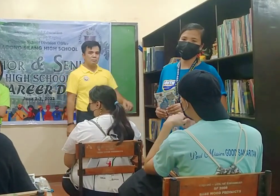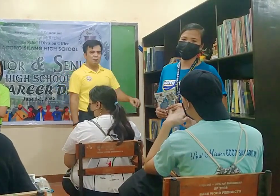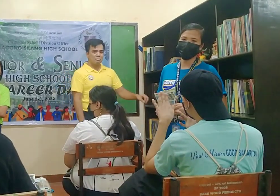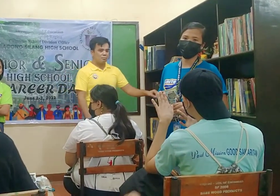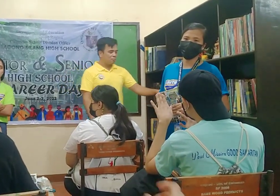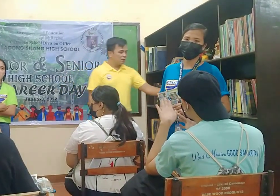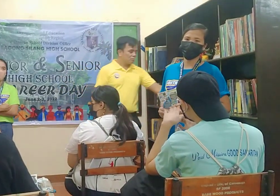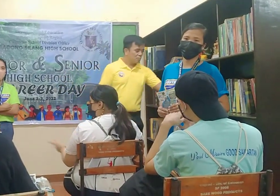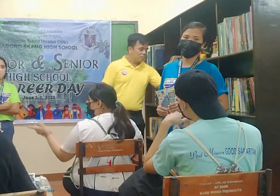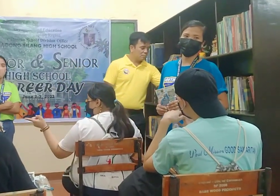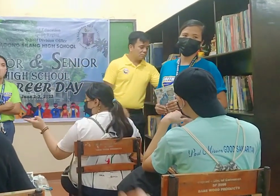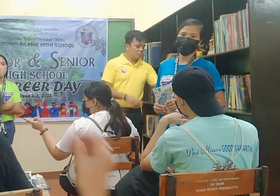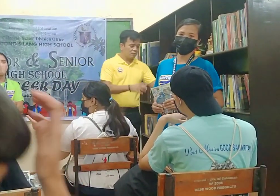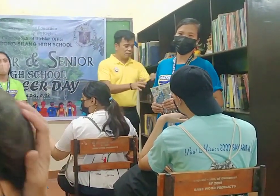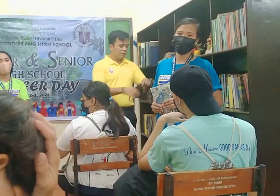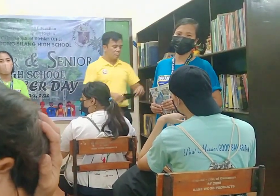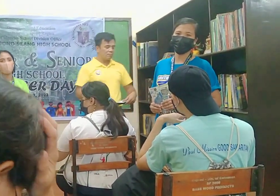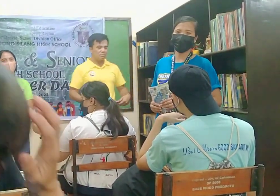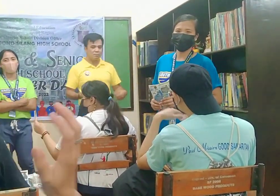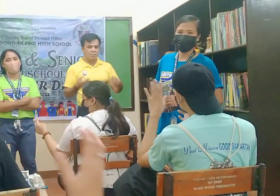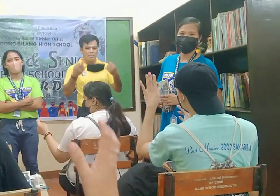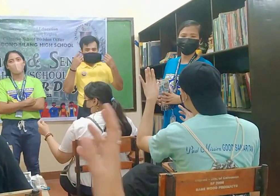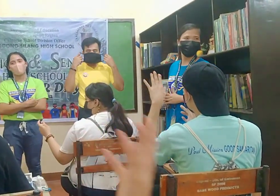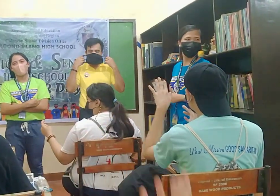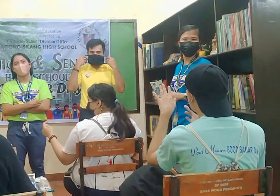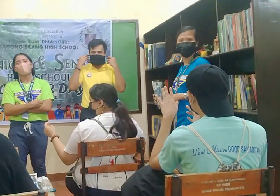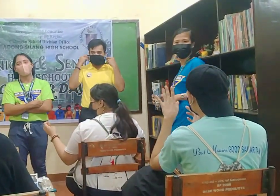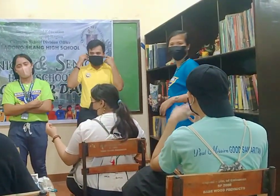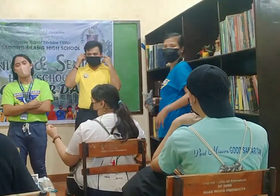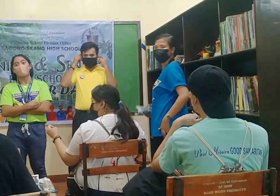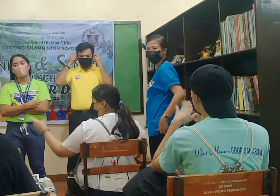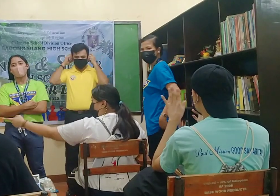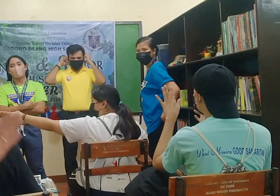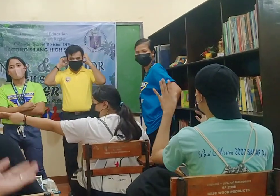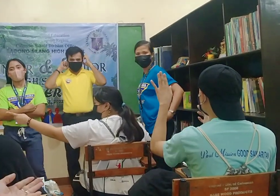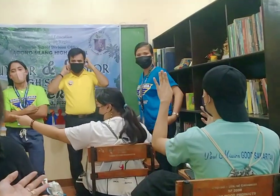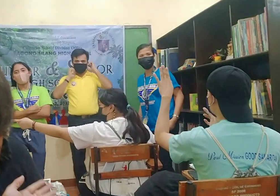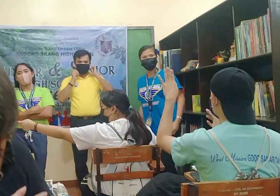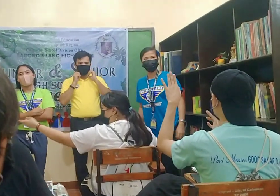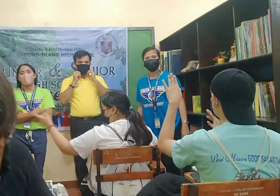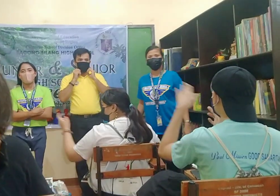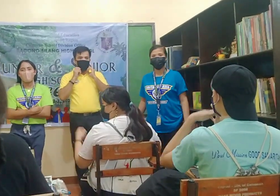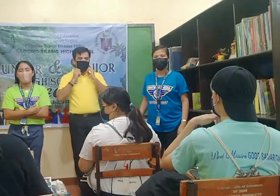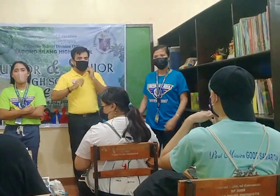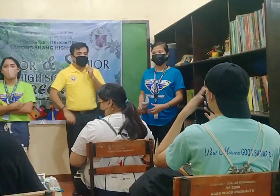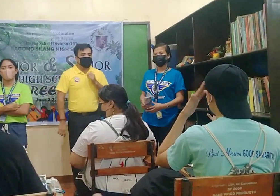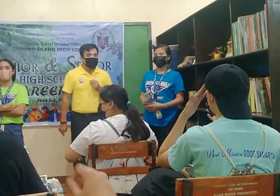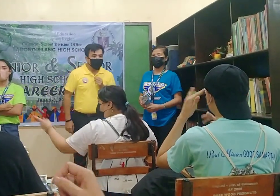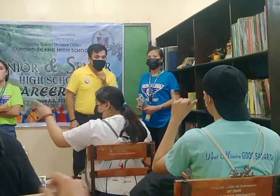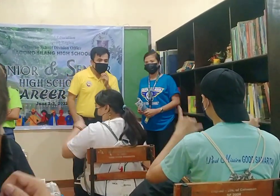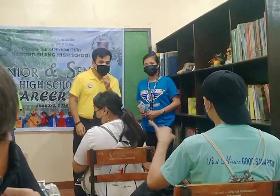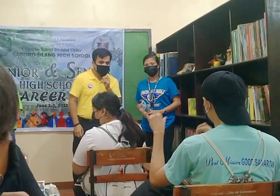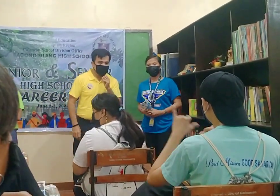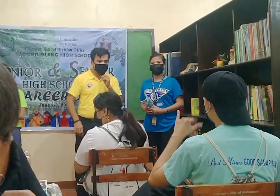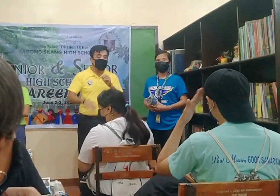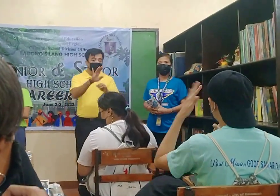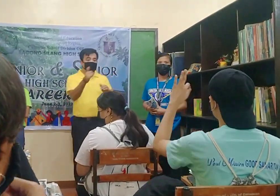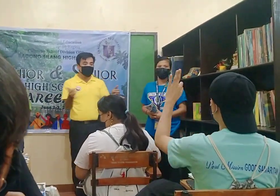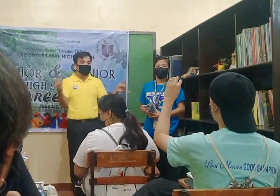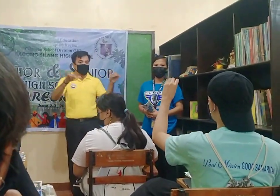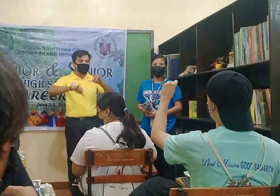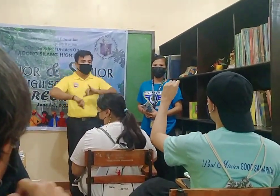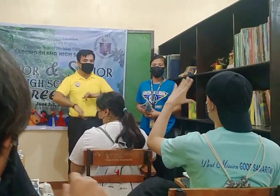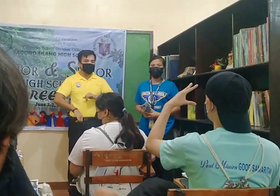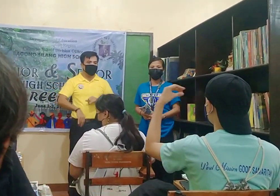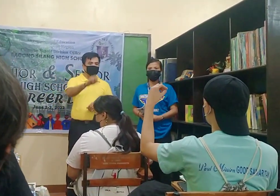lalo na sa mga babae, siyempre matutuwa. Parang naging concern lang naman sila doon sa mga kabataan na siyempre titikman din